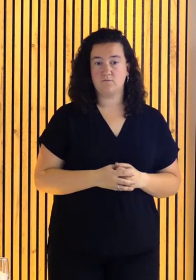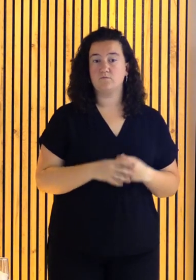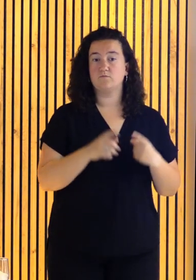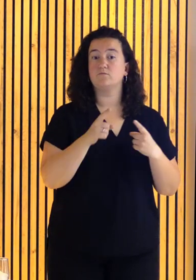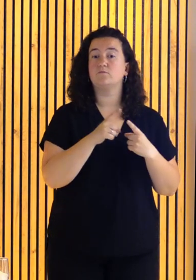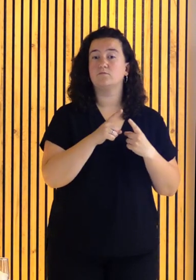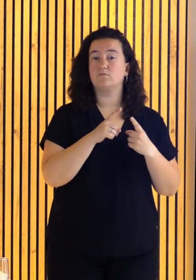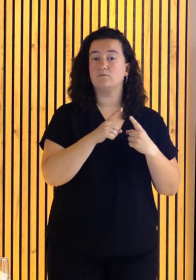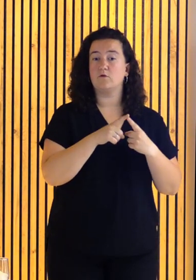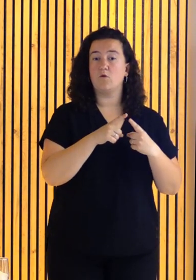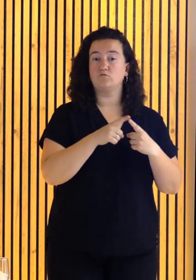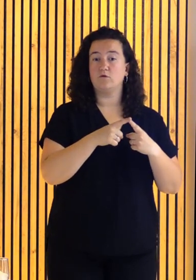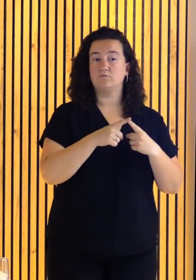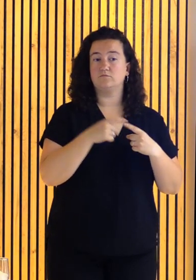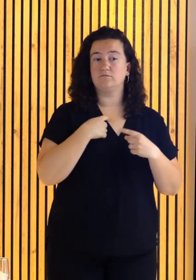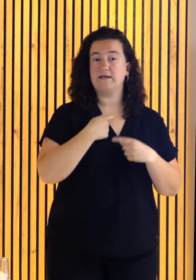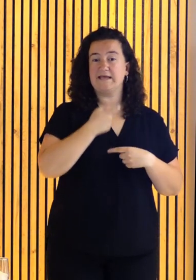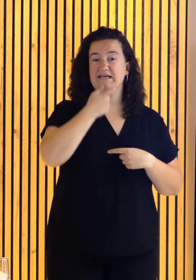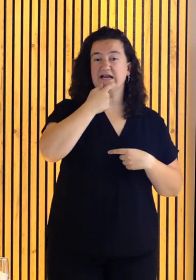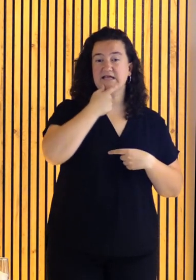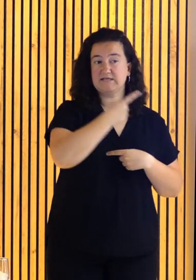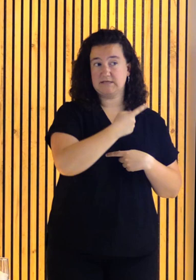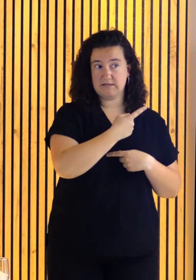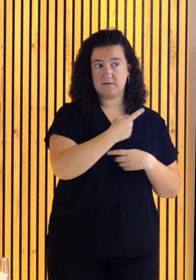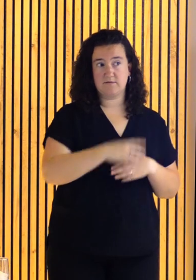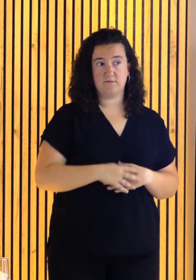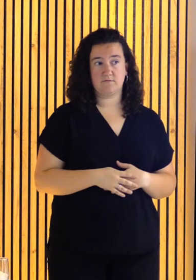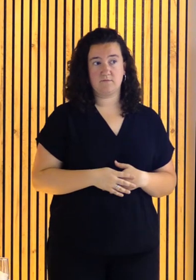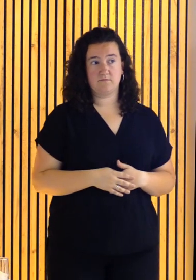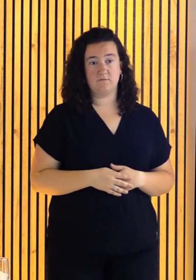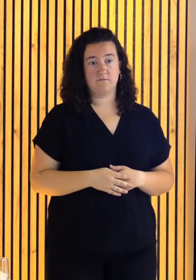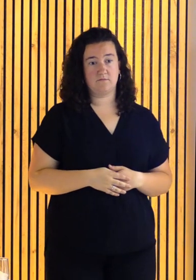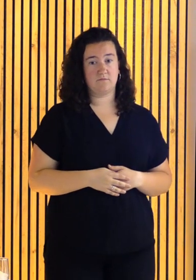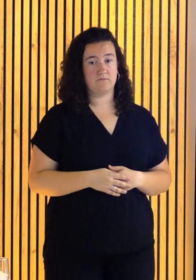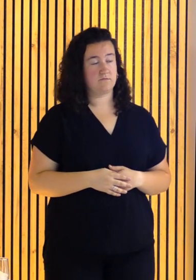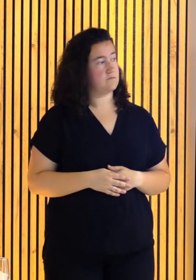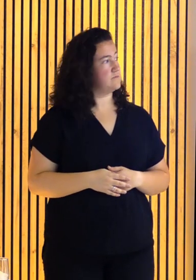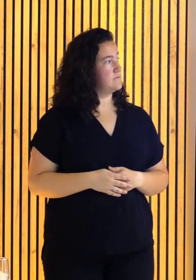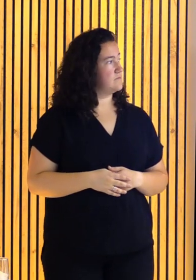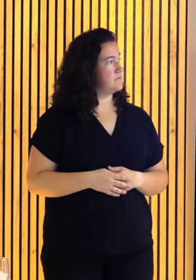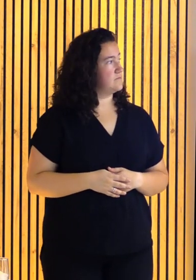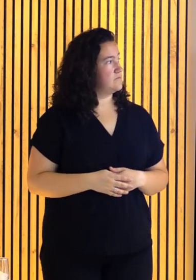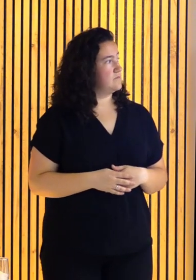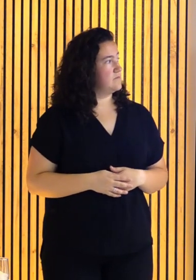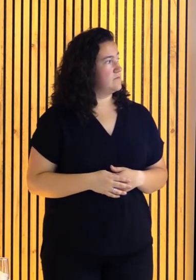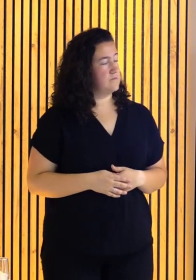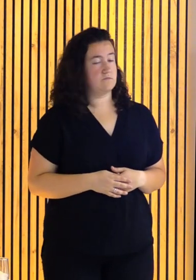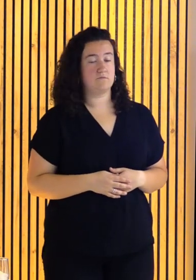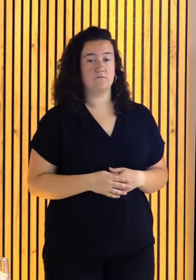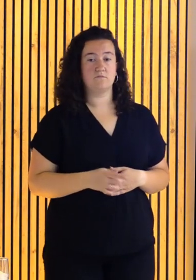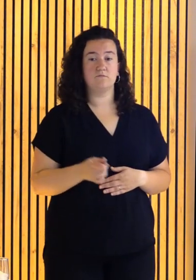inglesezko makrize edo, bai? Eta, bueno, horrek usko duzuen bezala, goiko